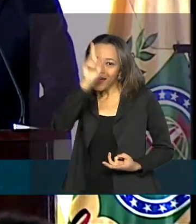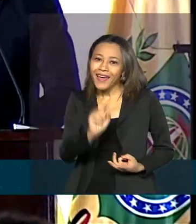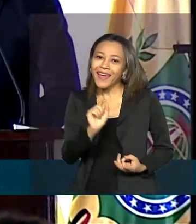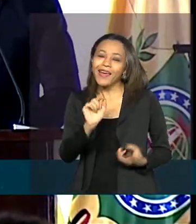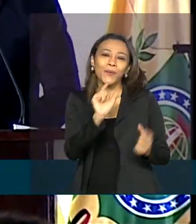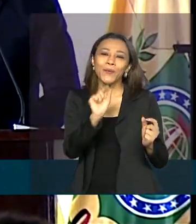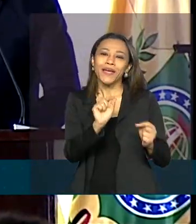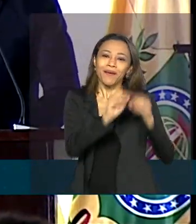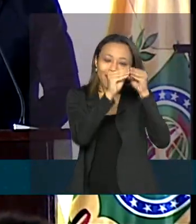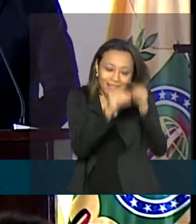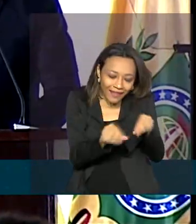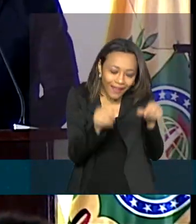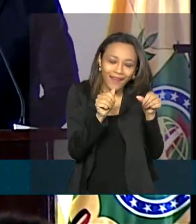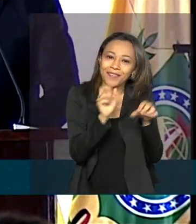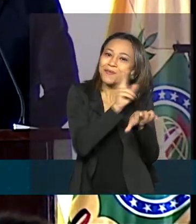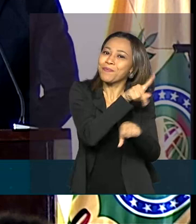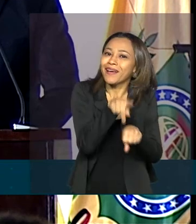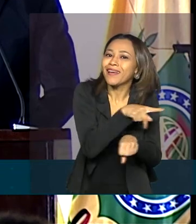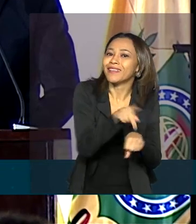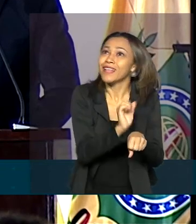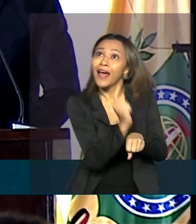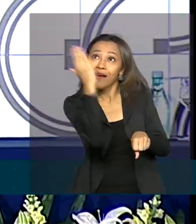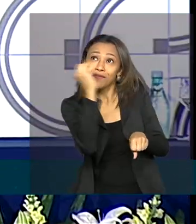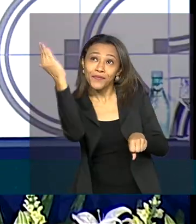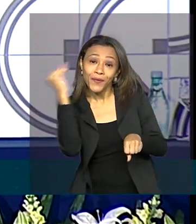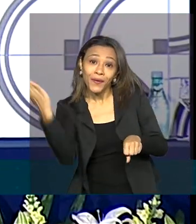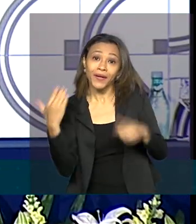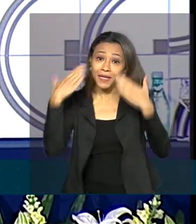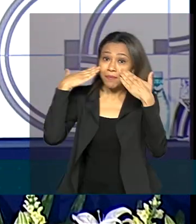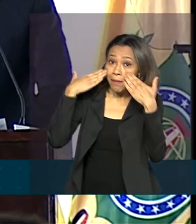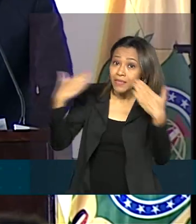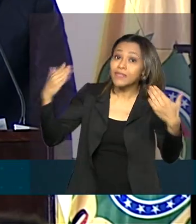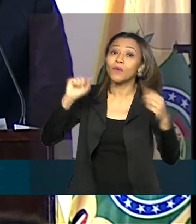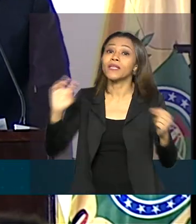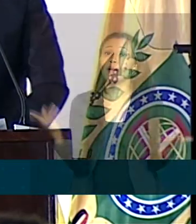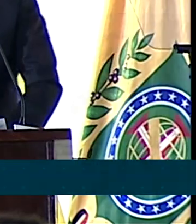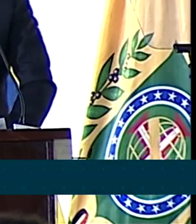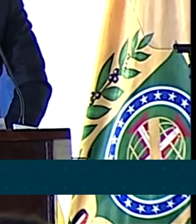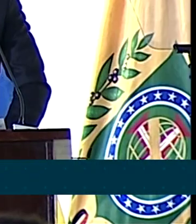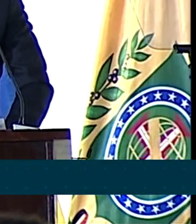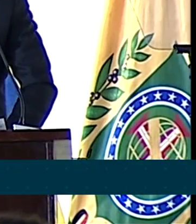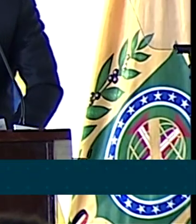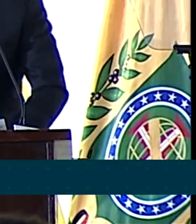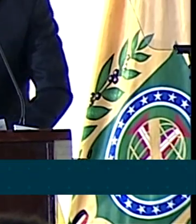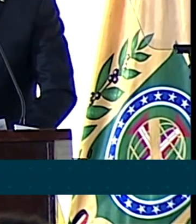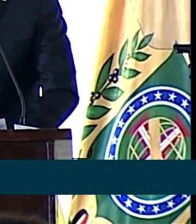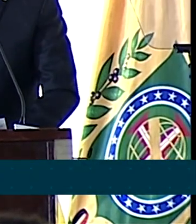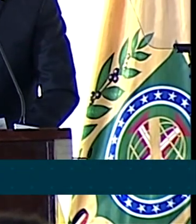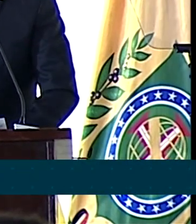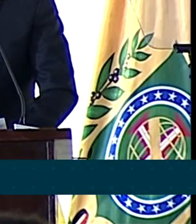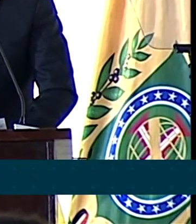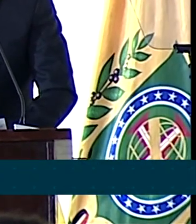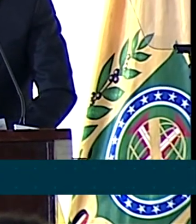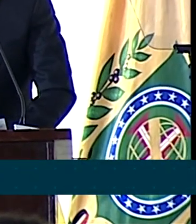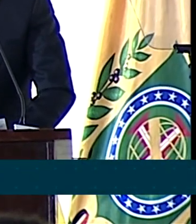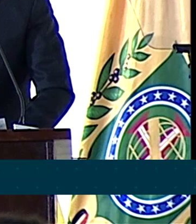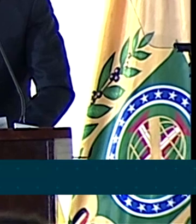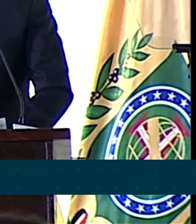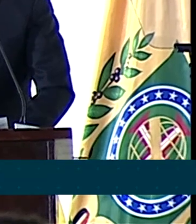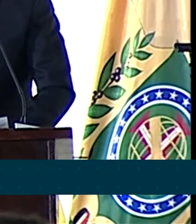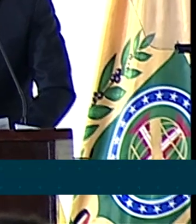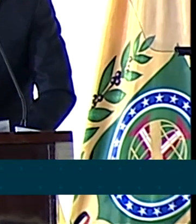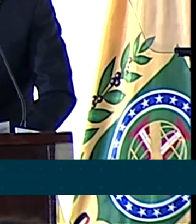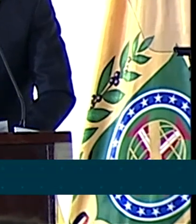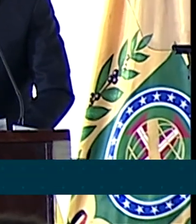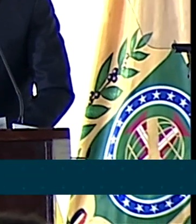e que é preciso realmente mostrar os avanços que estão acontecendo no país. Precisamos de cada vez mais que os senhores